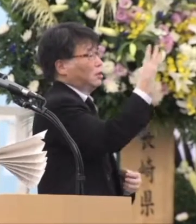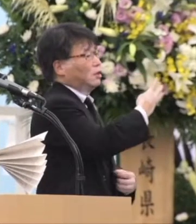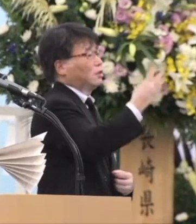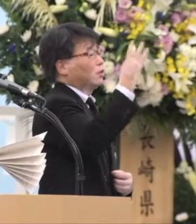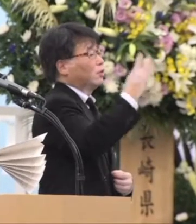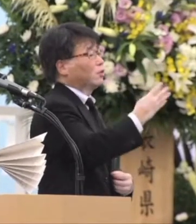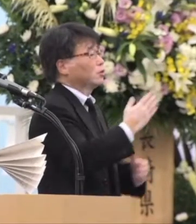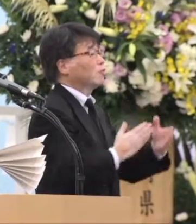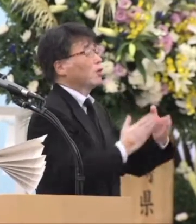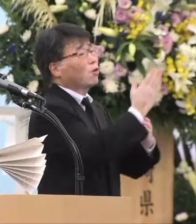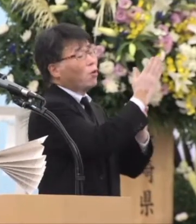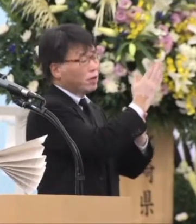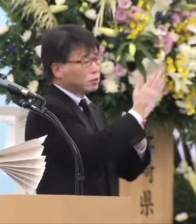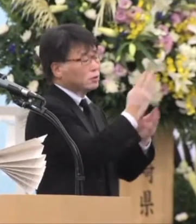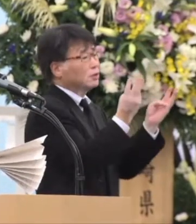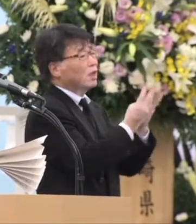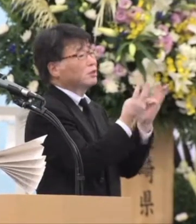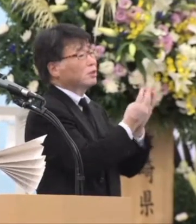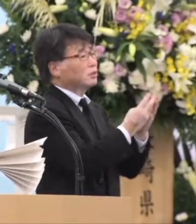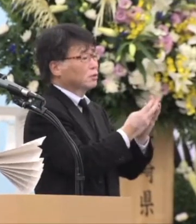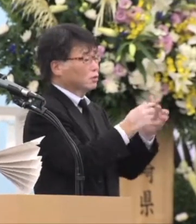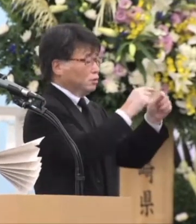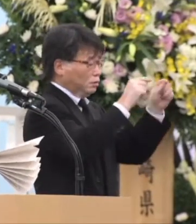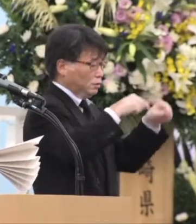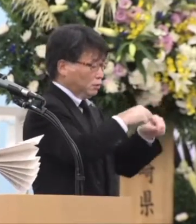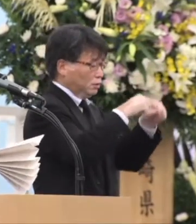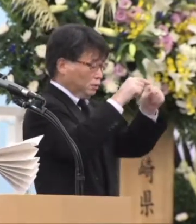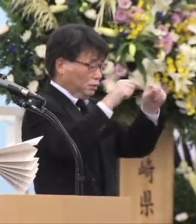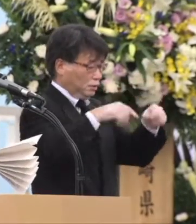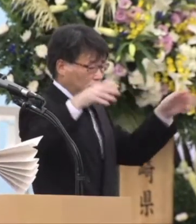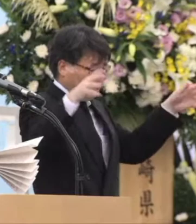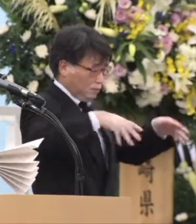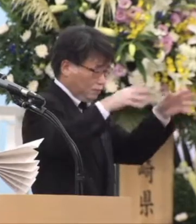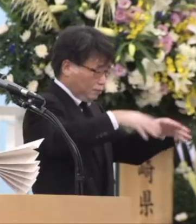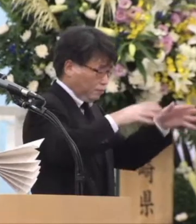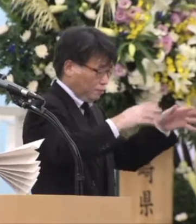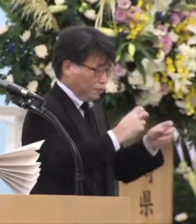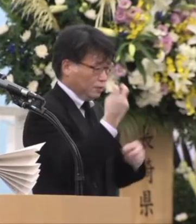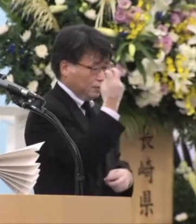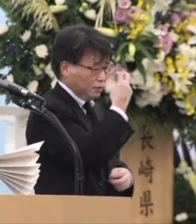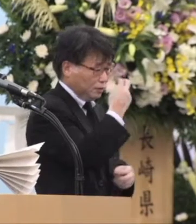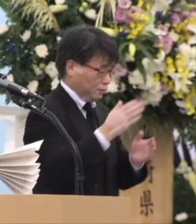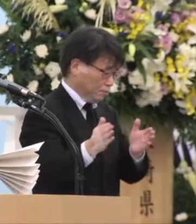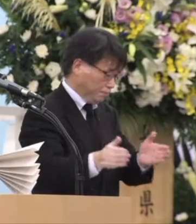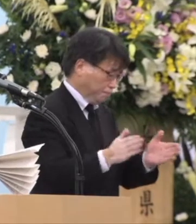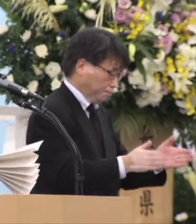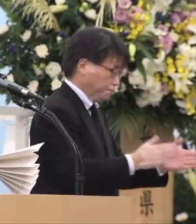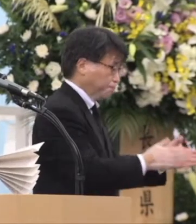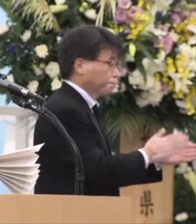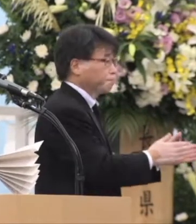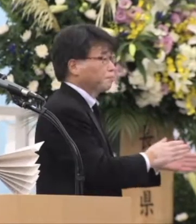枚を超える写真を収集検証してまいりました。